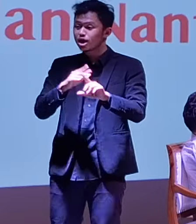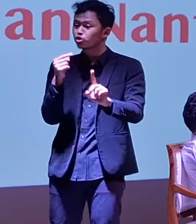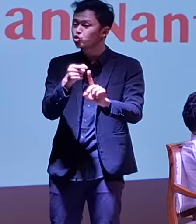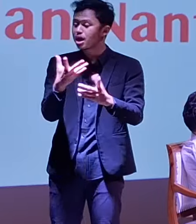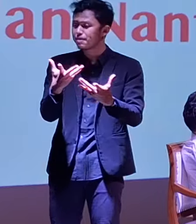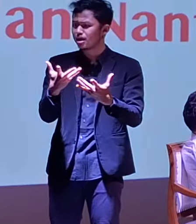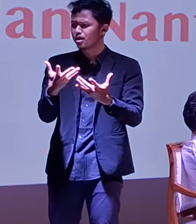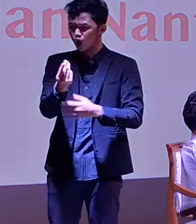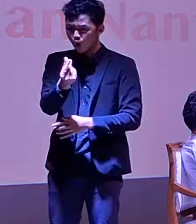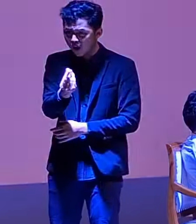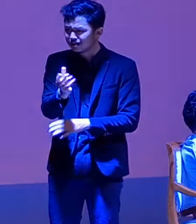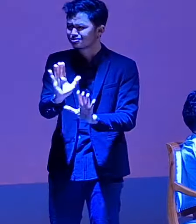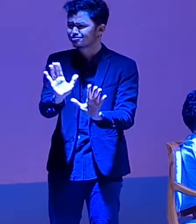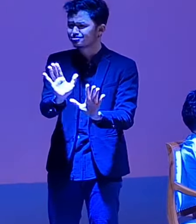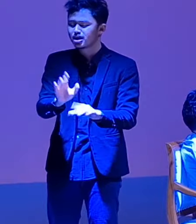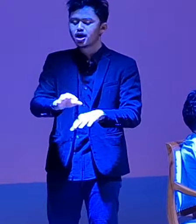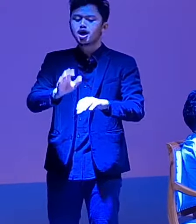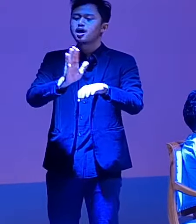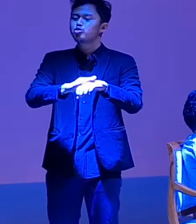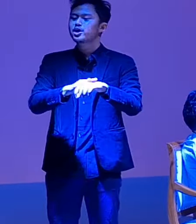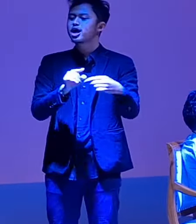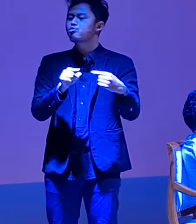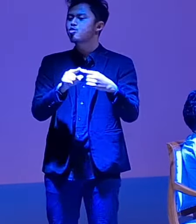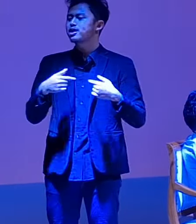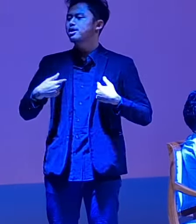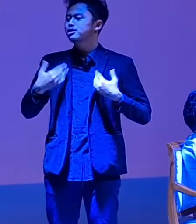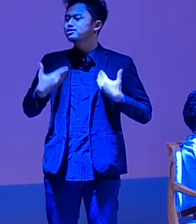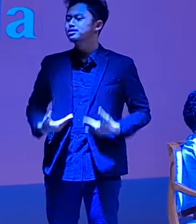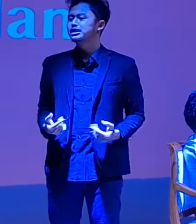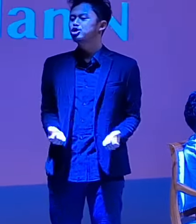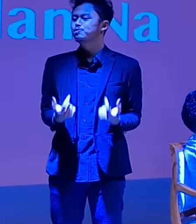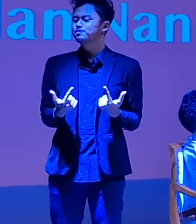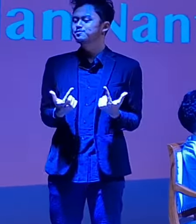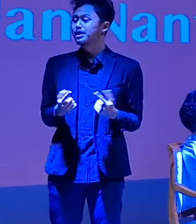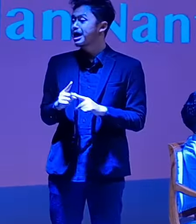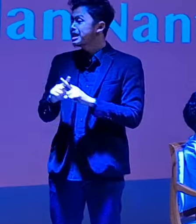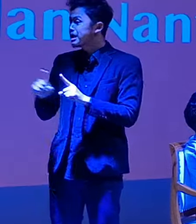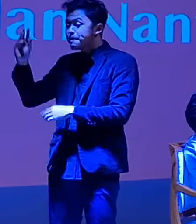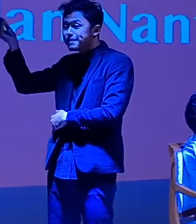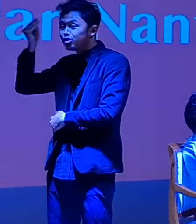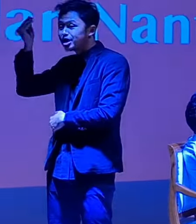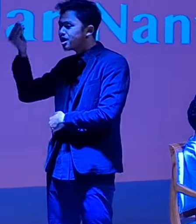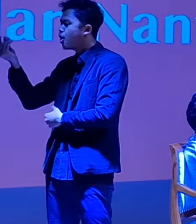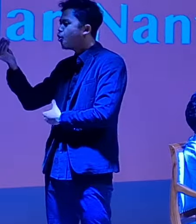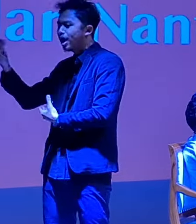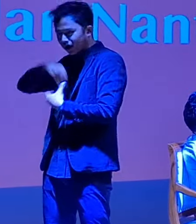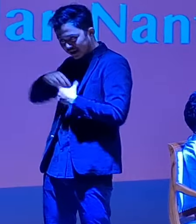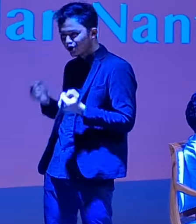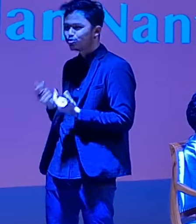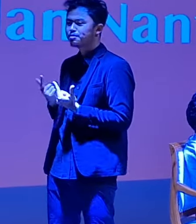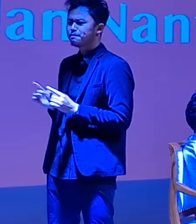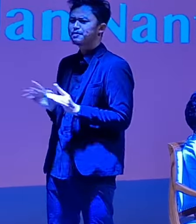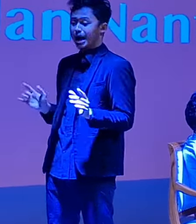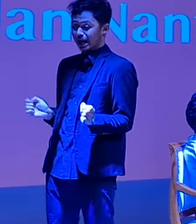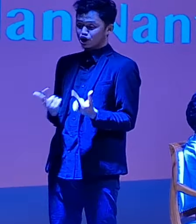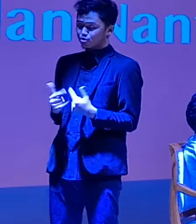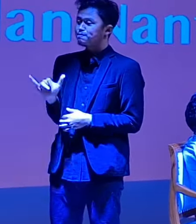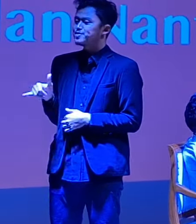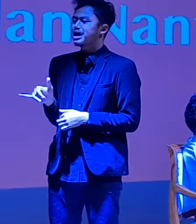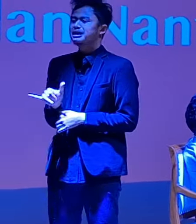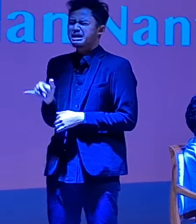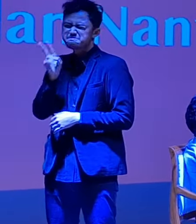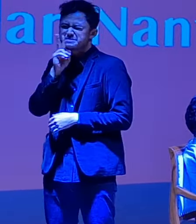begini, kebudayaan adalah kehidupan, sementara pariwisata adalah penghidupan. Dan jangan ubah kebudayaan jadi penghidupan, gitu kira-kira. Ya. Jadi jangan